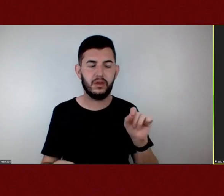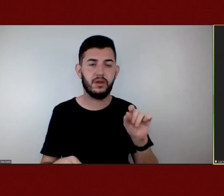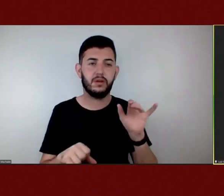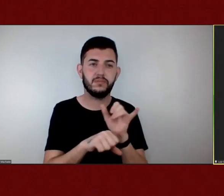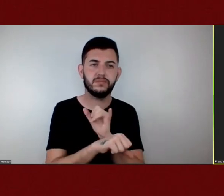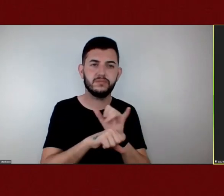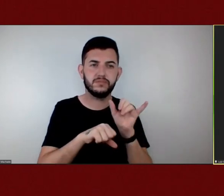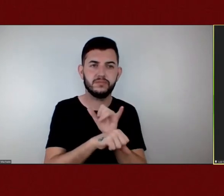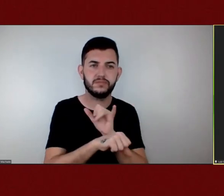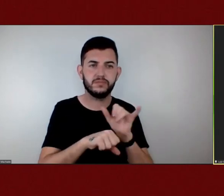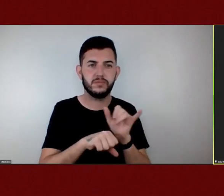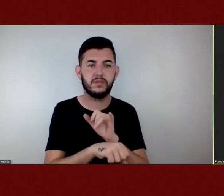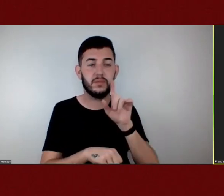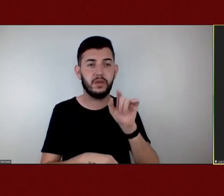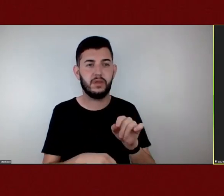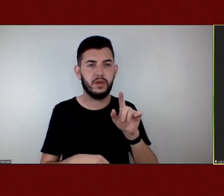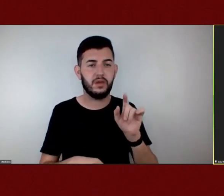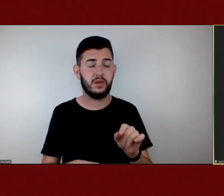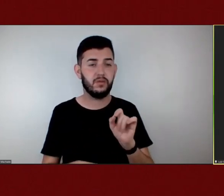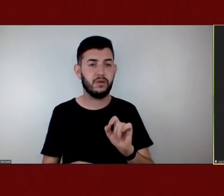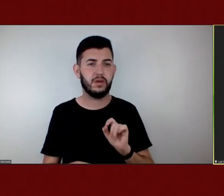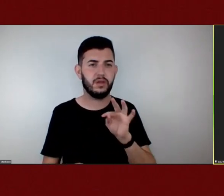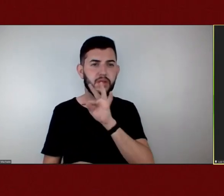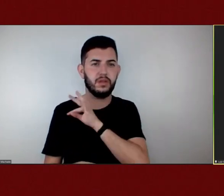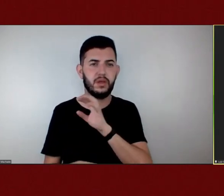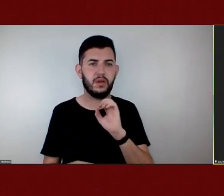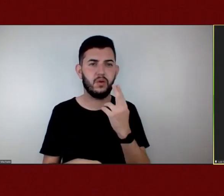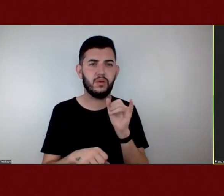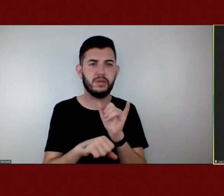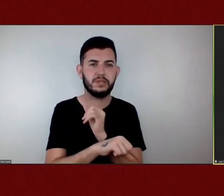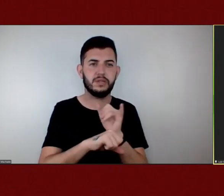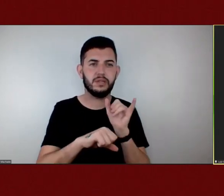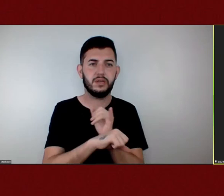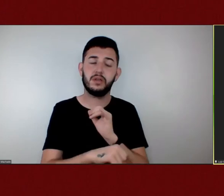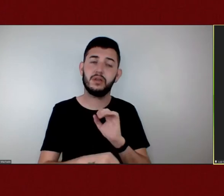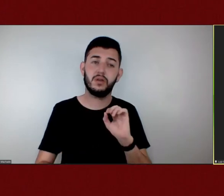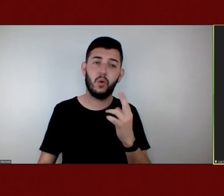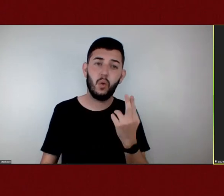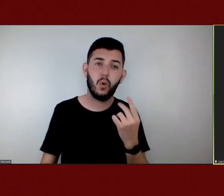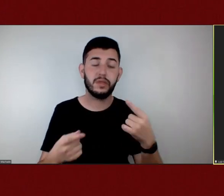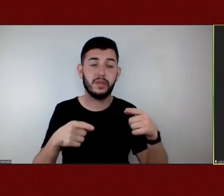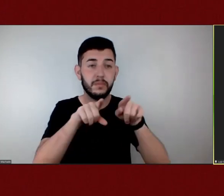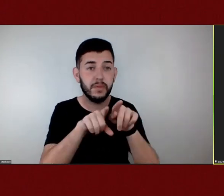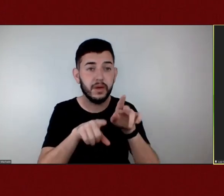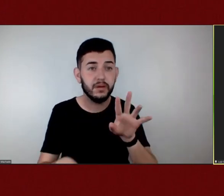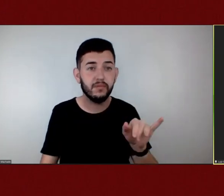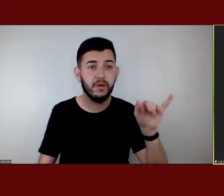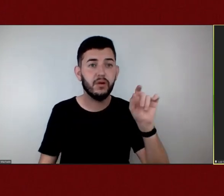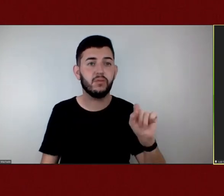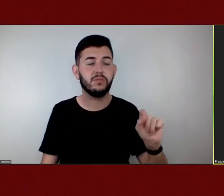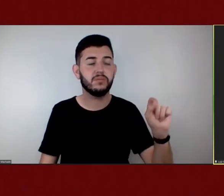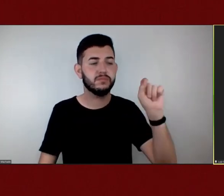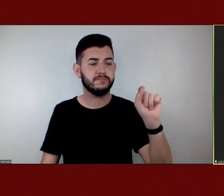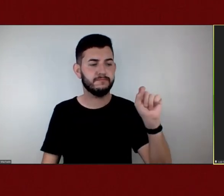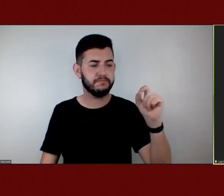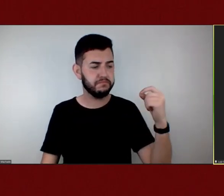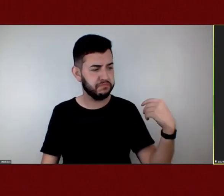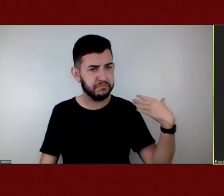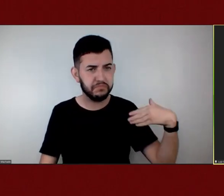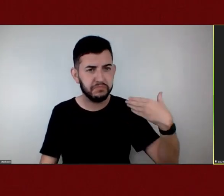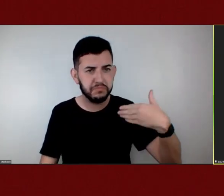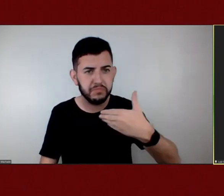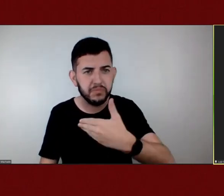objetivo mais tático do que estratégico, ou também que ela decorreria naturalmente da marcha